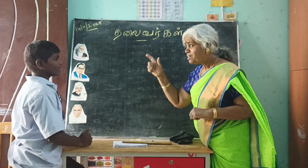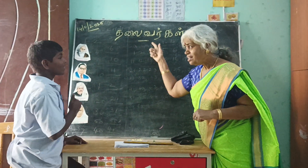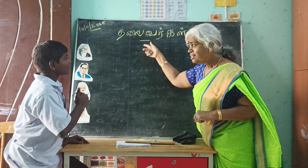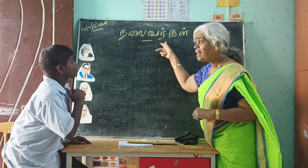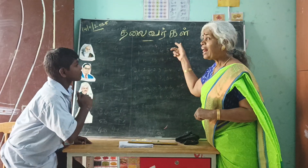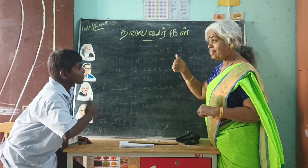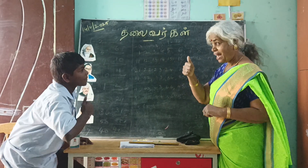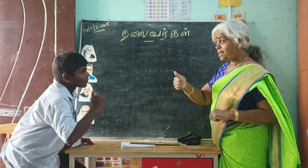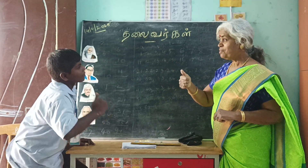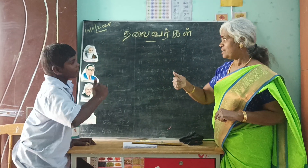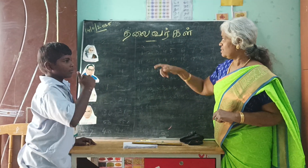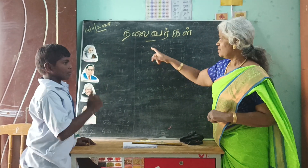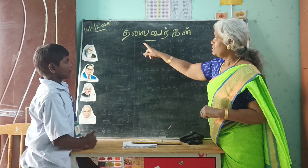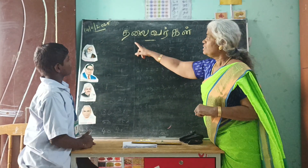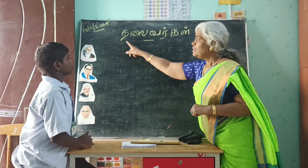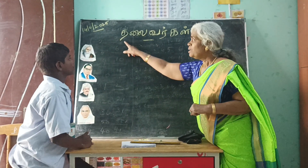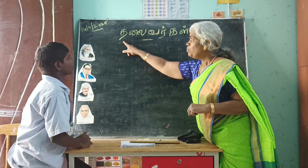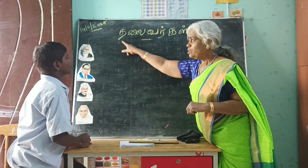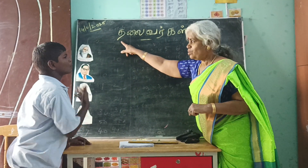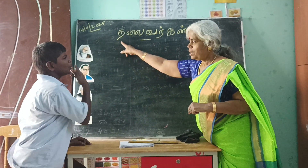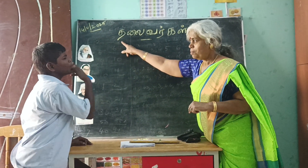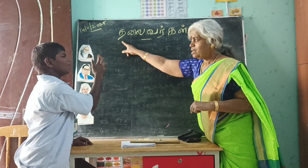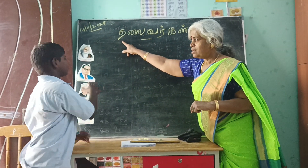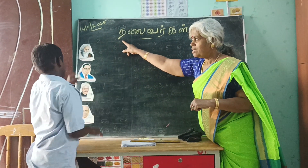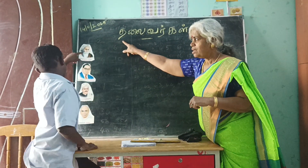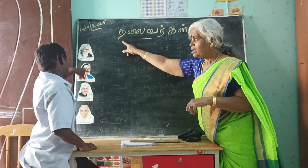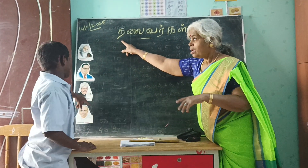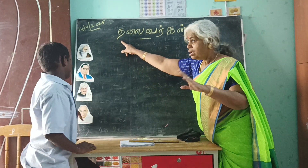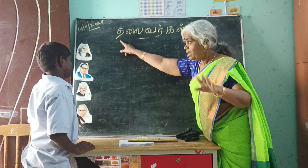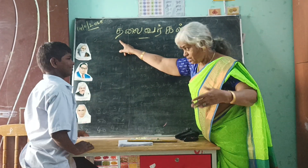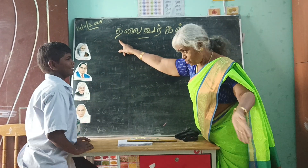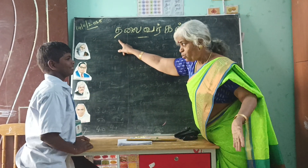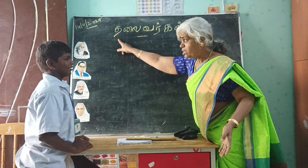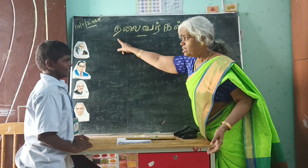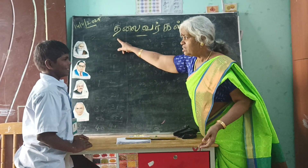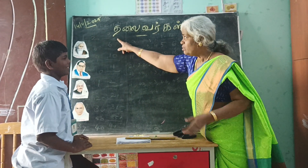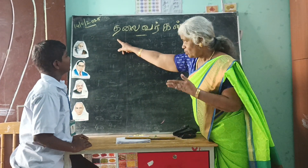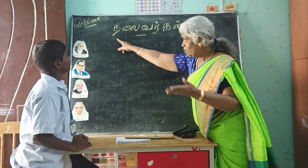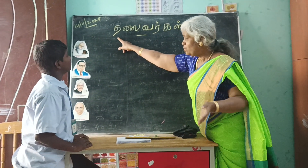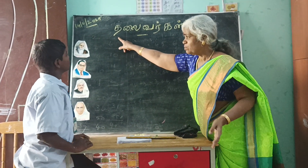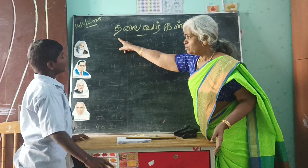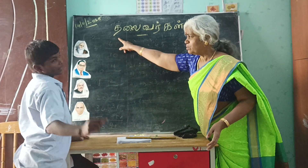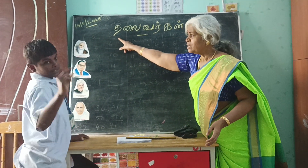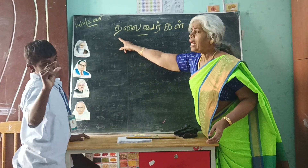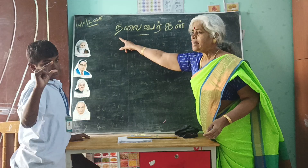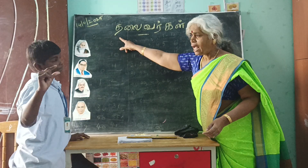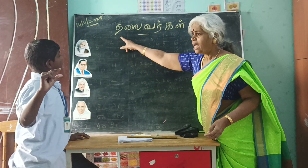இவங்களாம்? தலைவர்கள். போய் சொல்லலாமா? இல்லை, இது சொல்லணும். தா